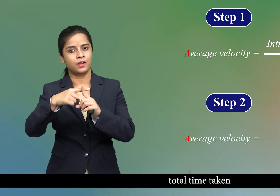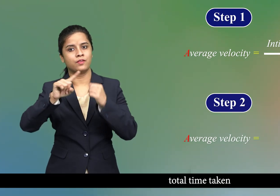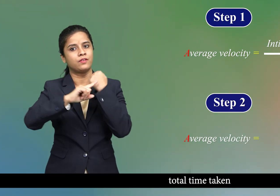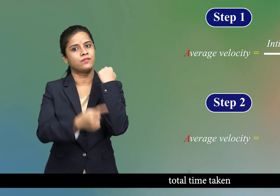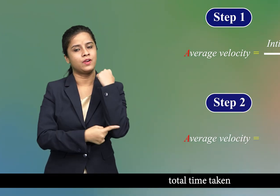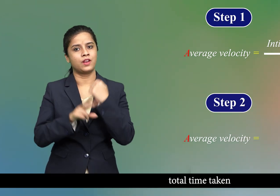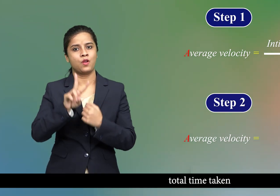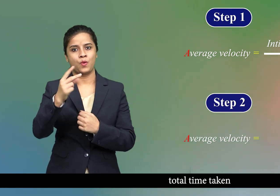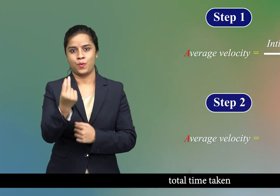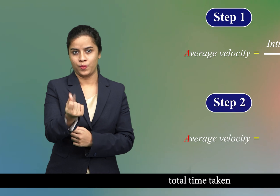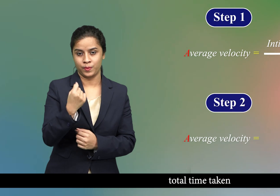taken.